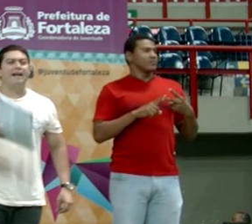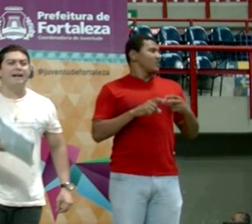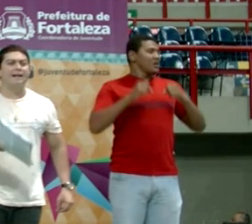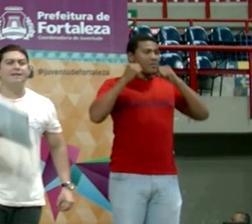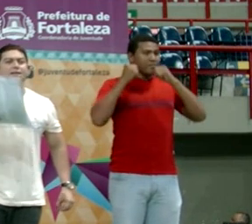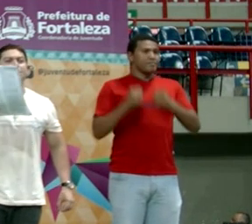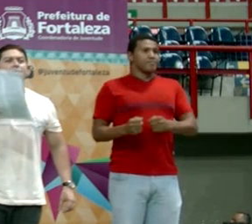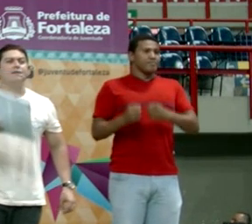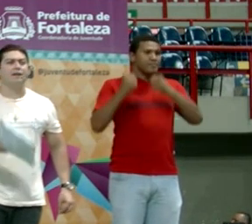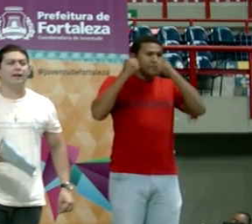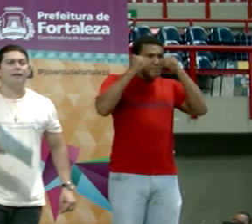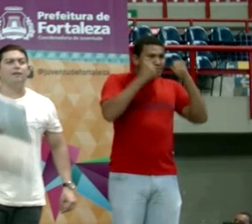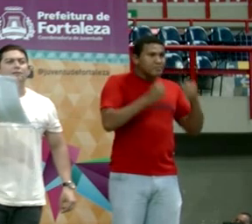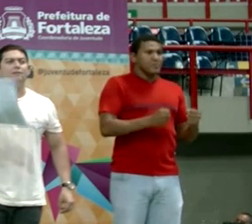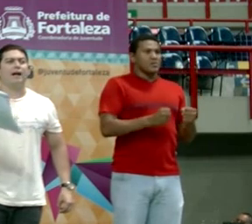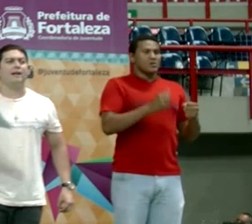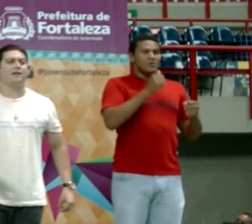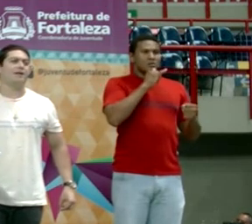político